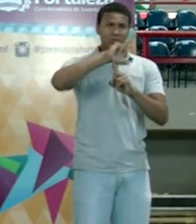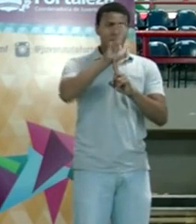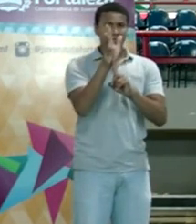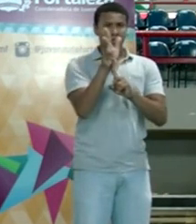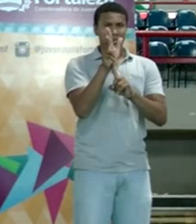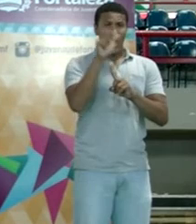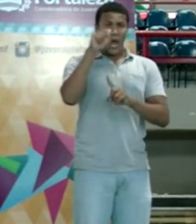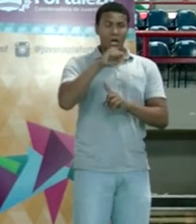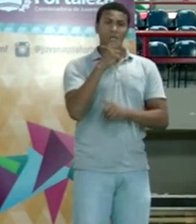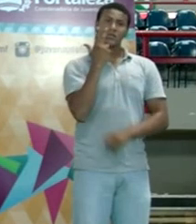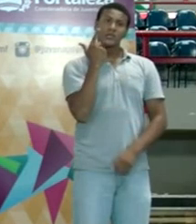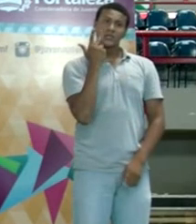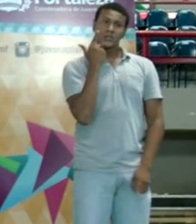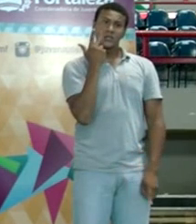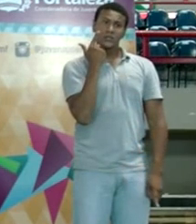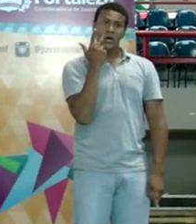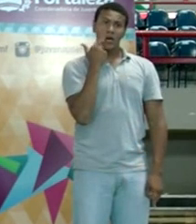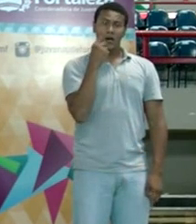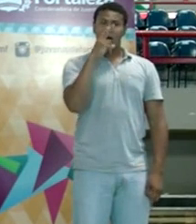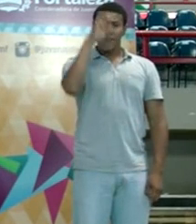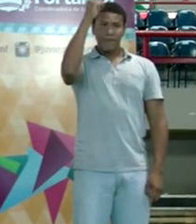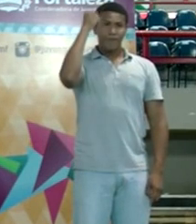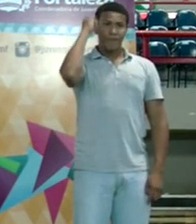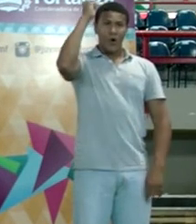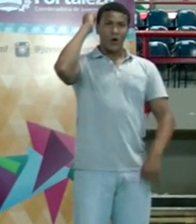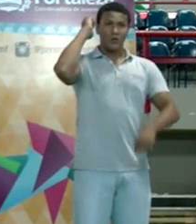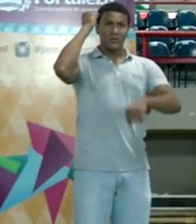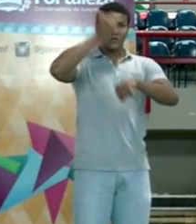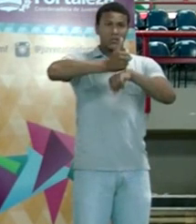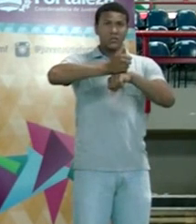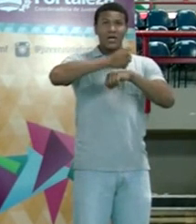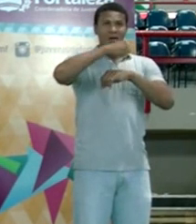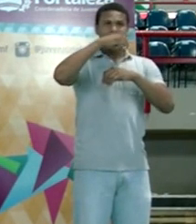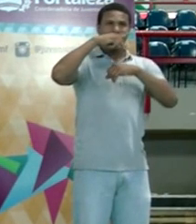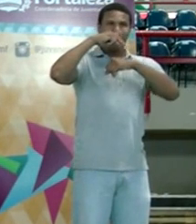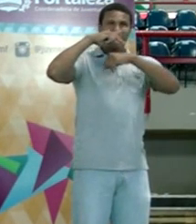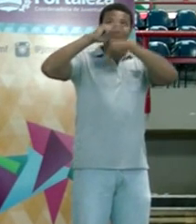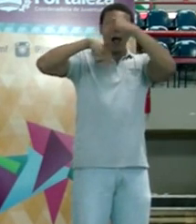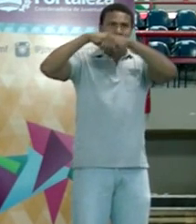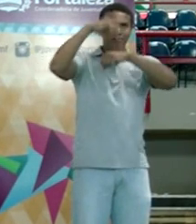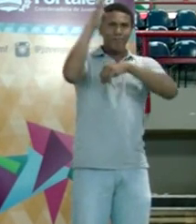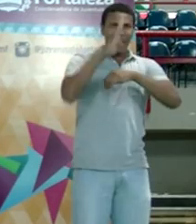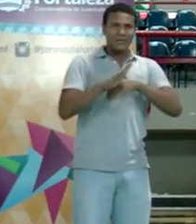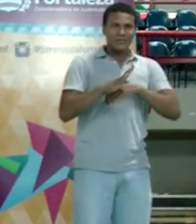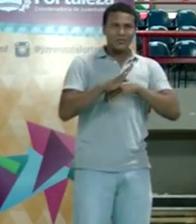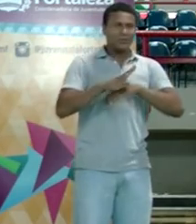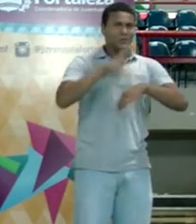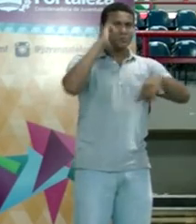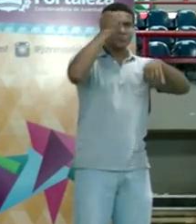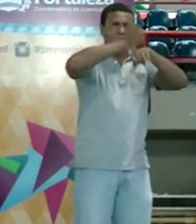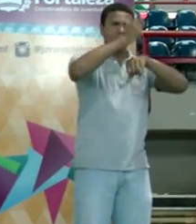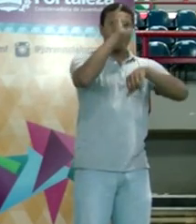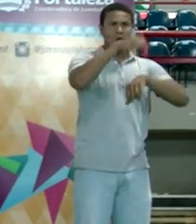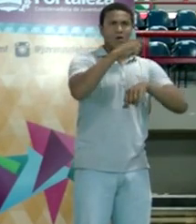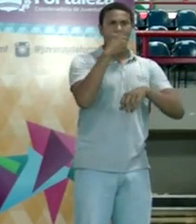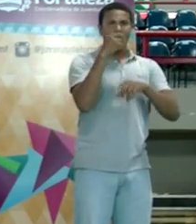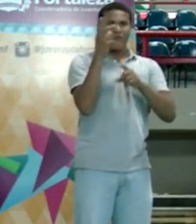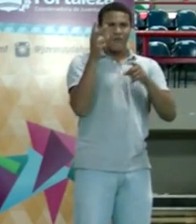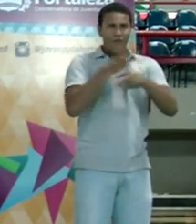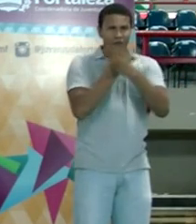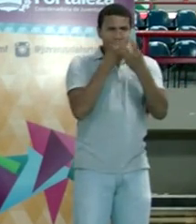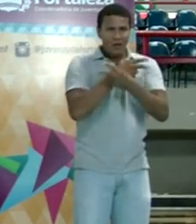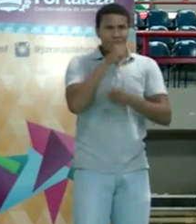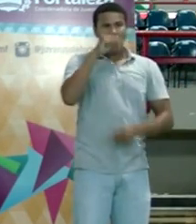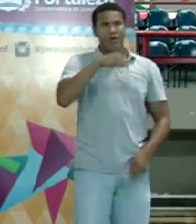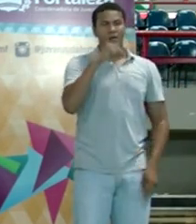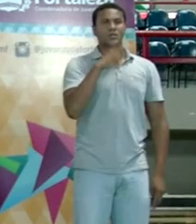é o estado que tem o maior potencial eólico do país todinho. Só para você ter ideia, aqui a